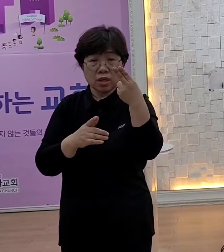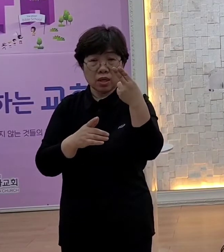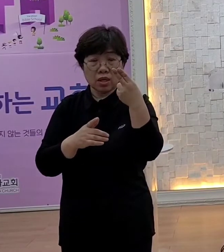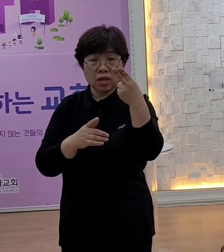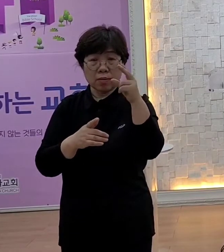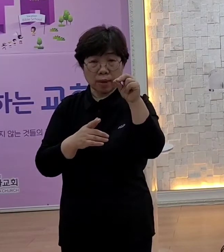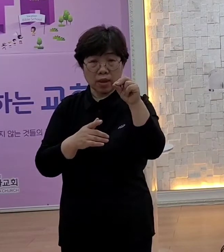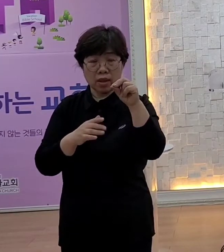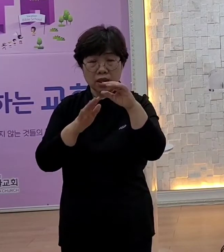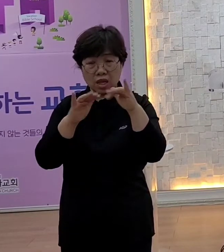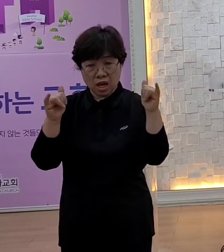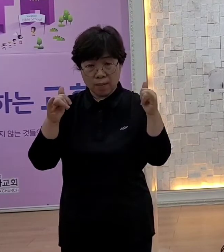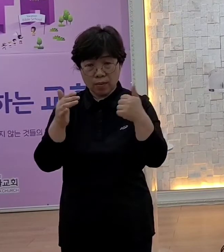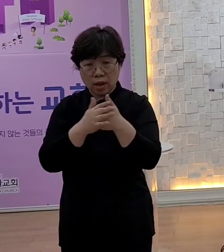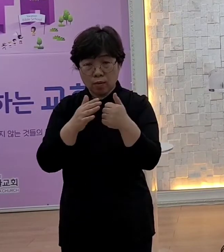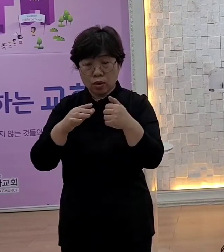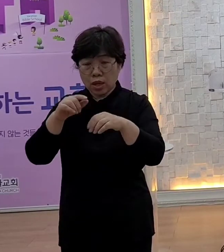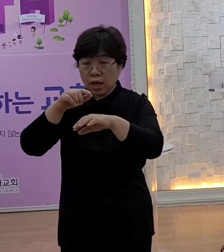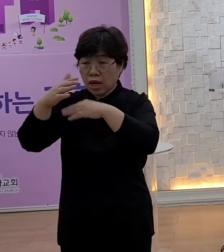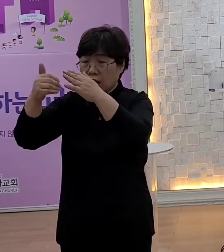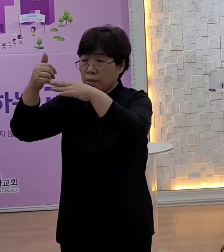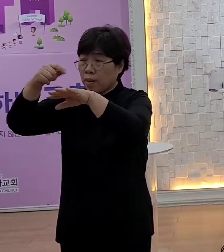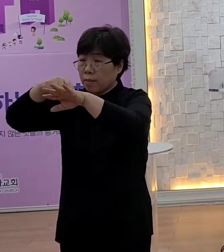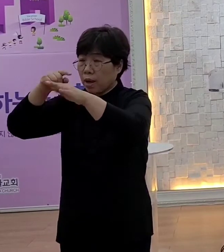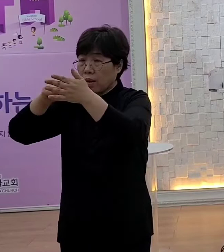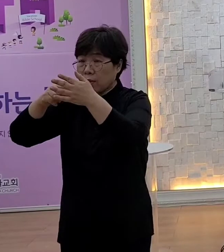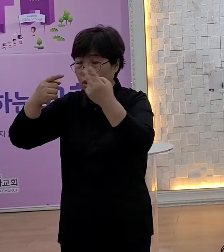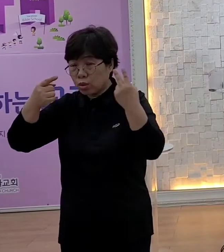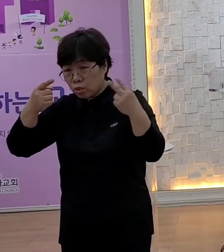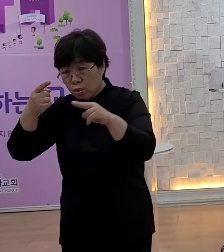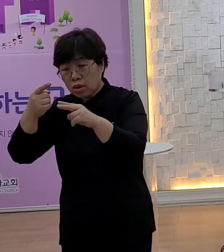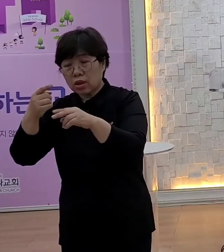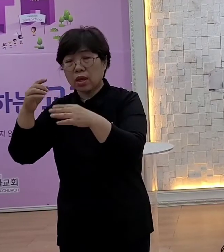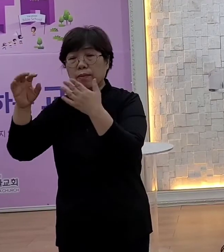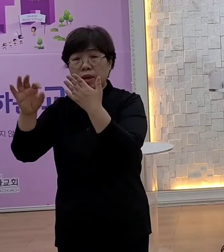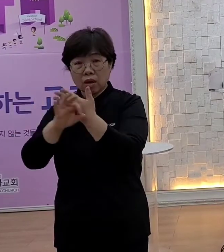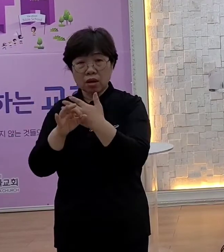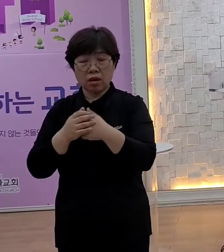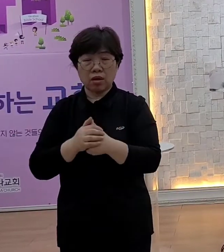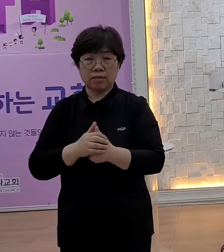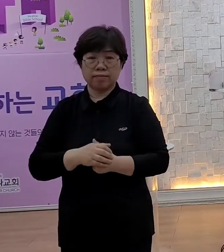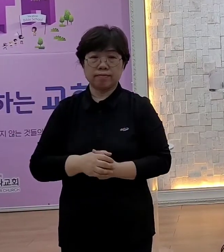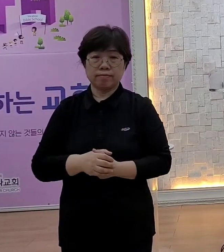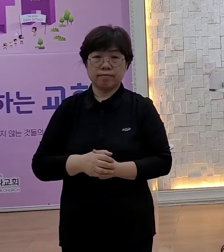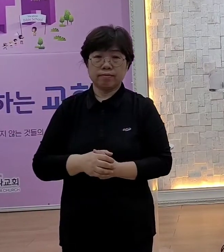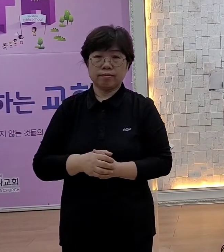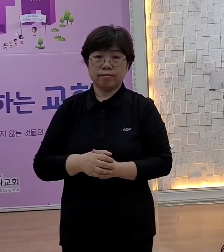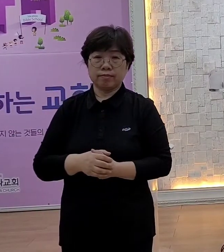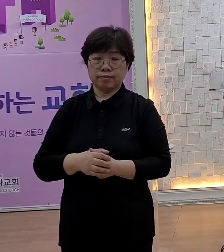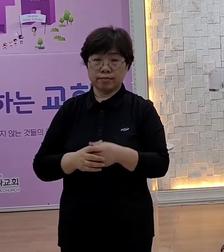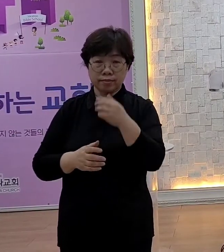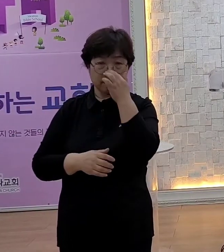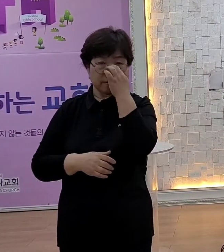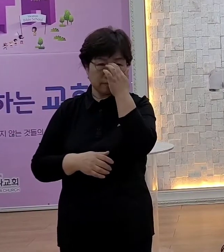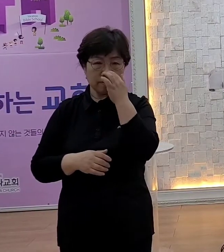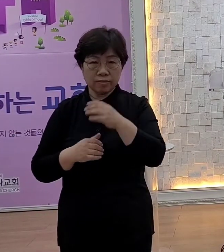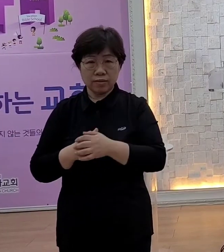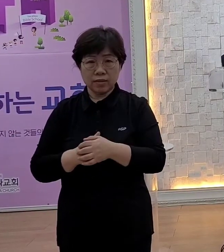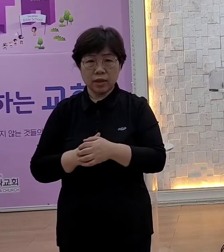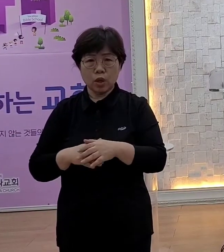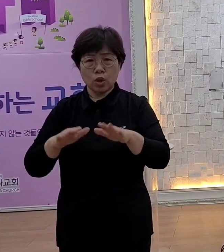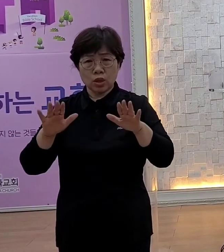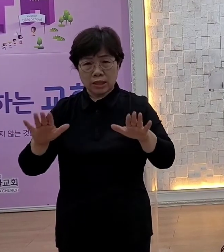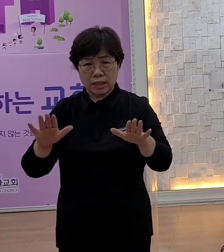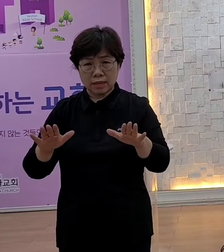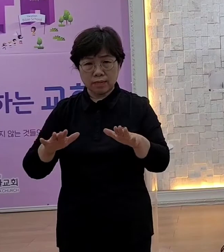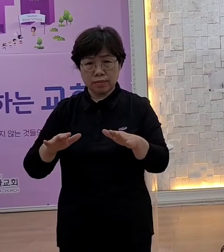시대에 구약시대에 그 12만 명 가지고 하나님께서 그 징계조차도 재앙조차도 내리지 않겠다고 연기를 할 정도라면